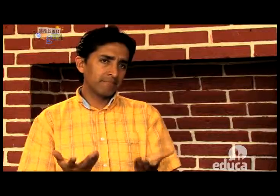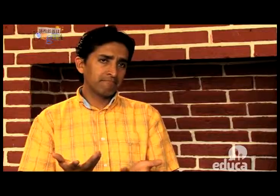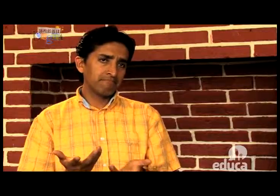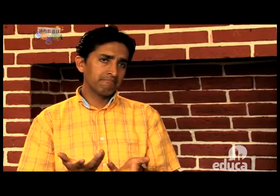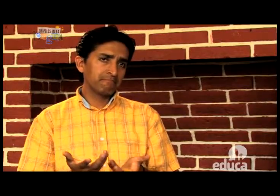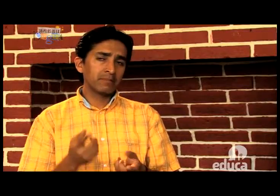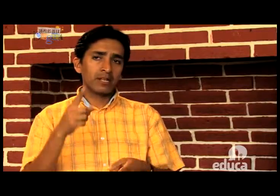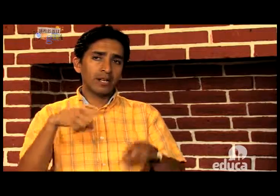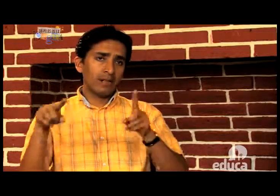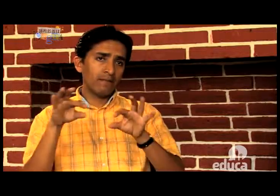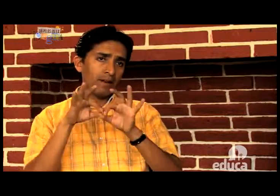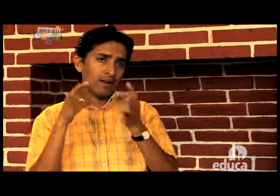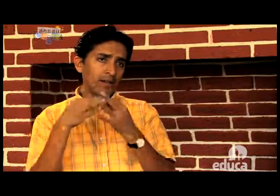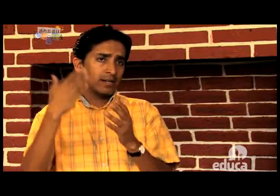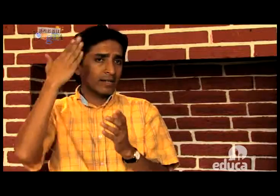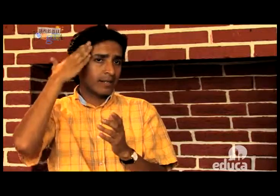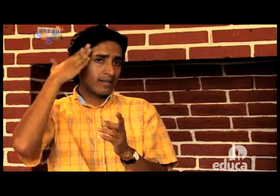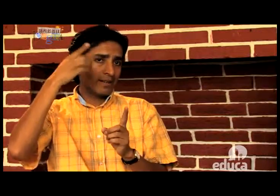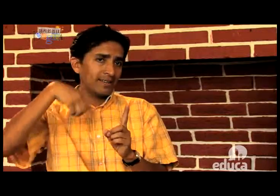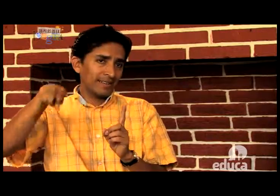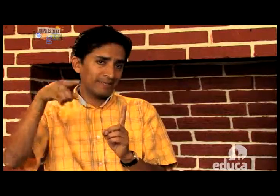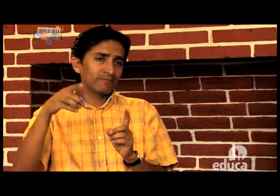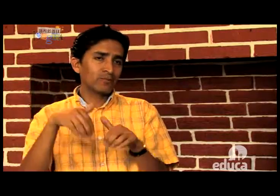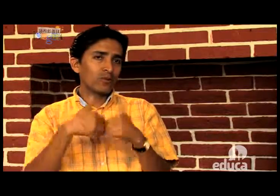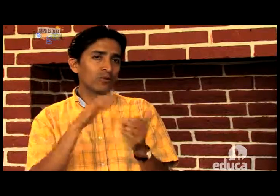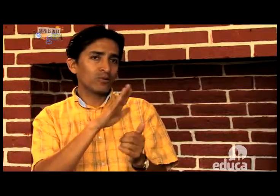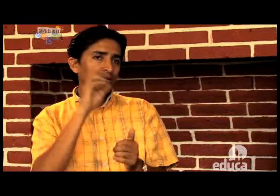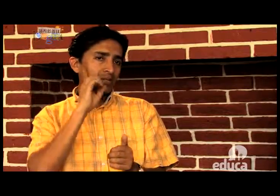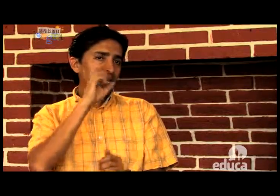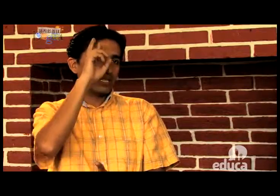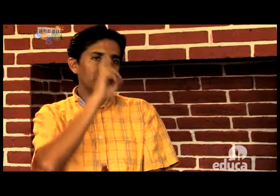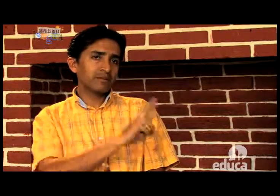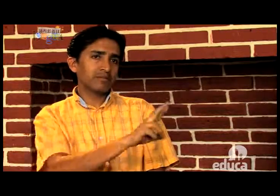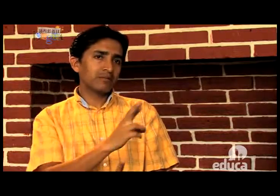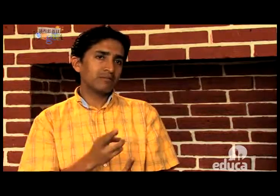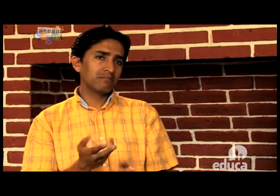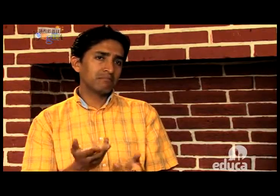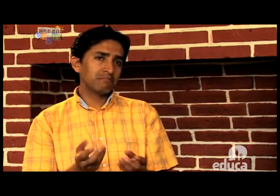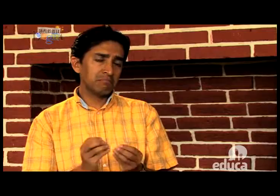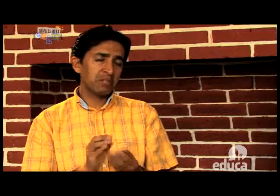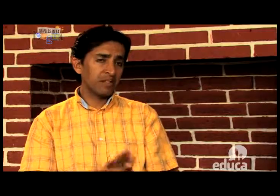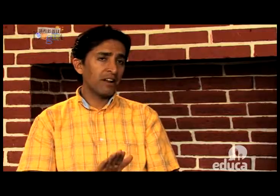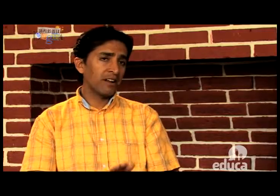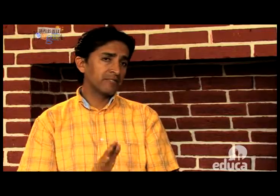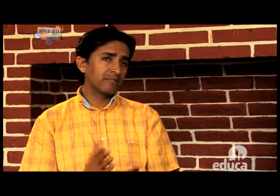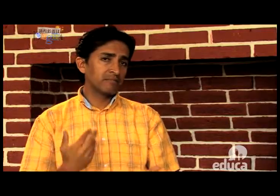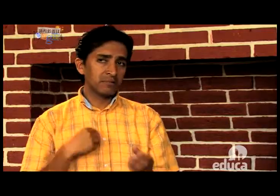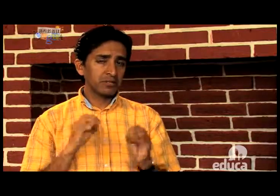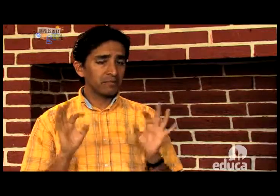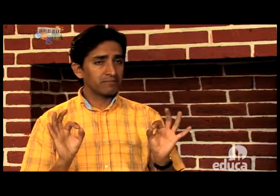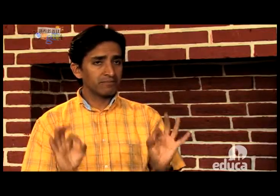Mi familia me respeta como persona sorda. Por eso vivo tranquilo y estoy bien.